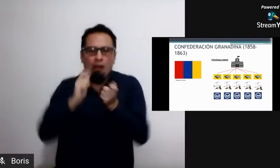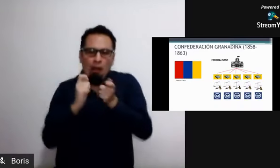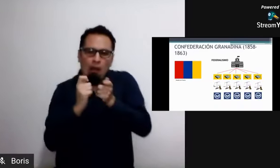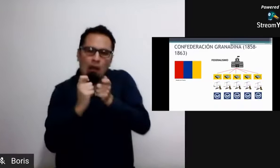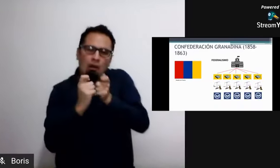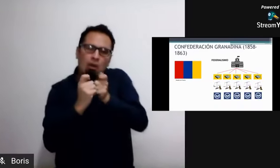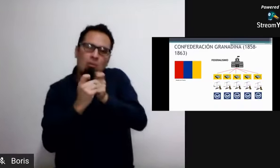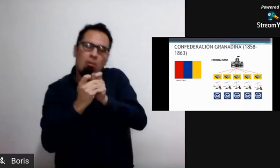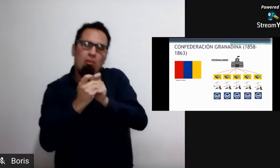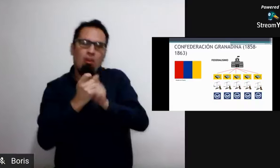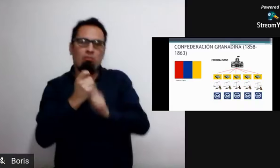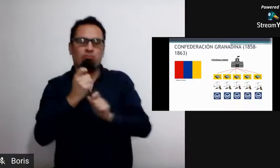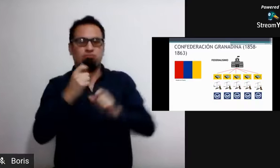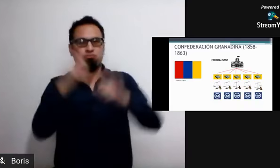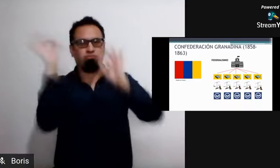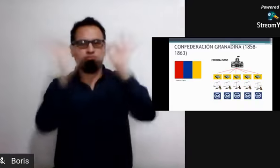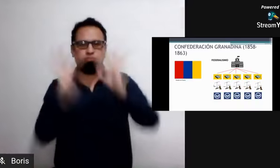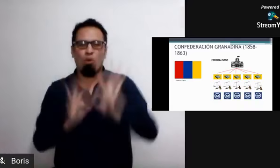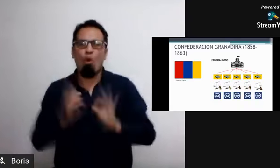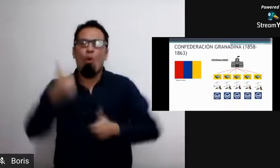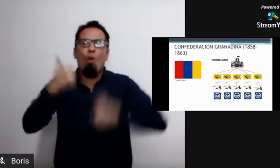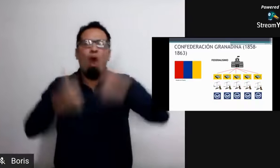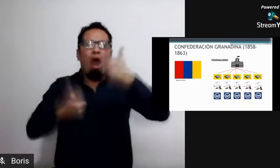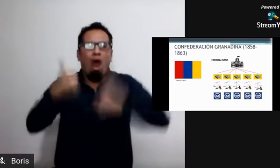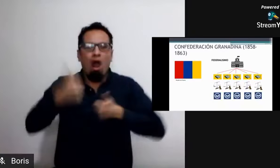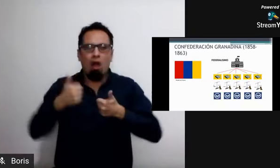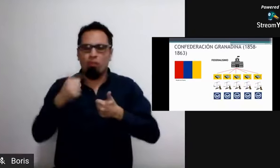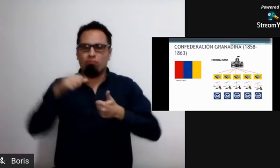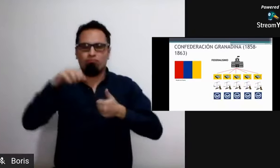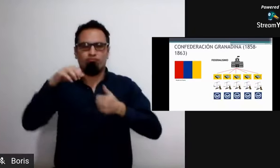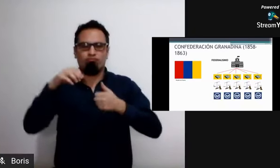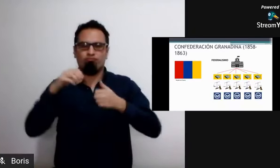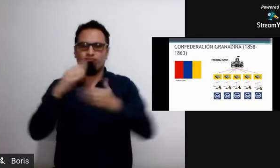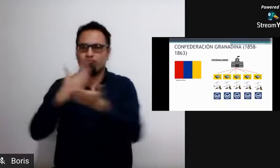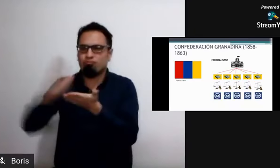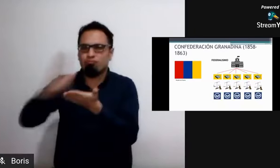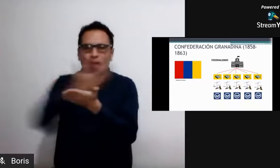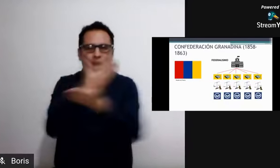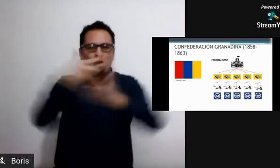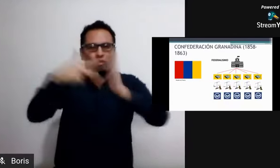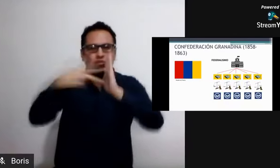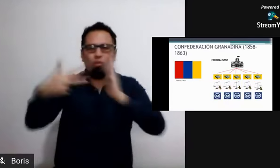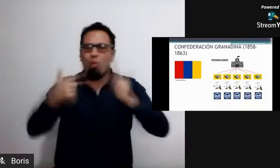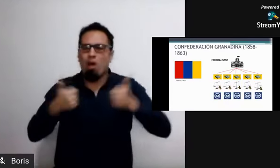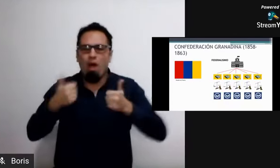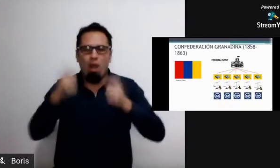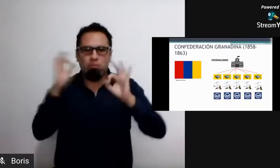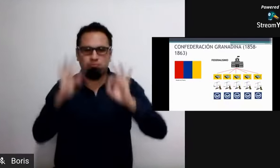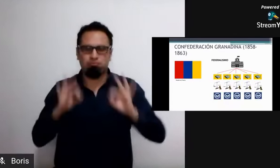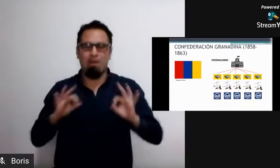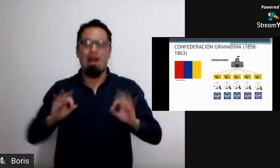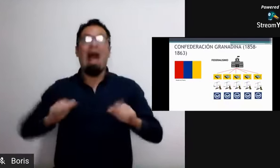la Confederación Granadina. Y empiezan a darse otras modificaciones